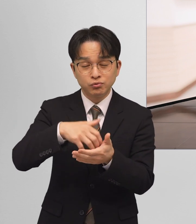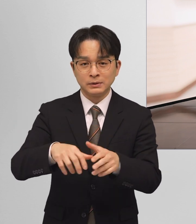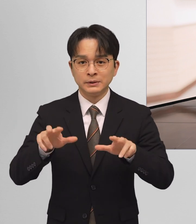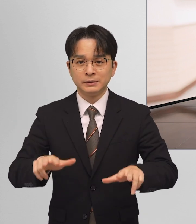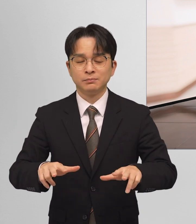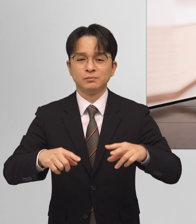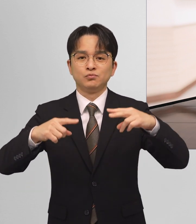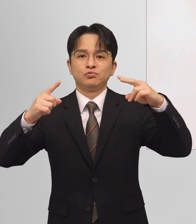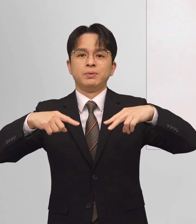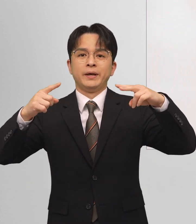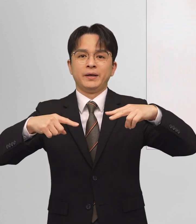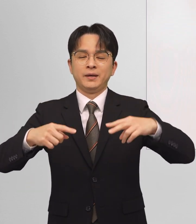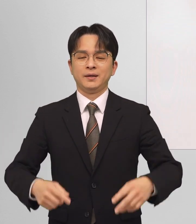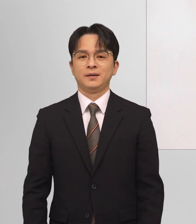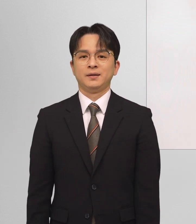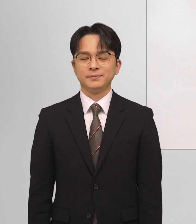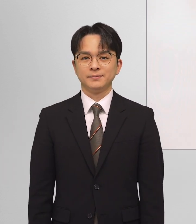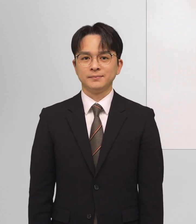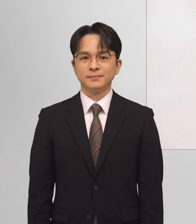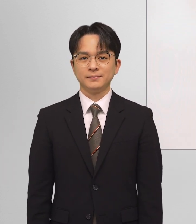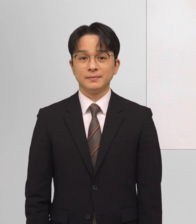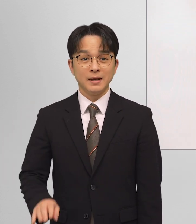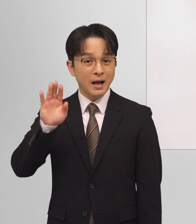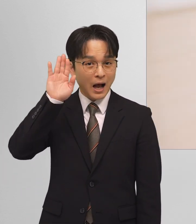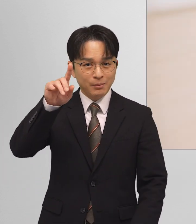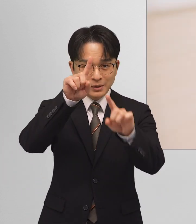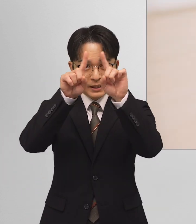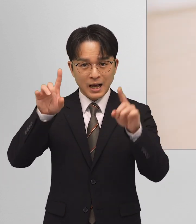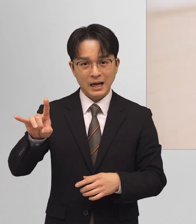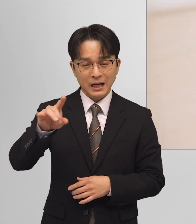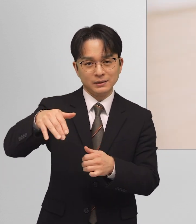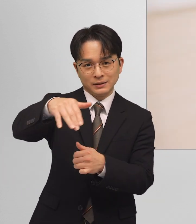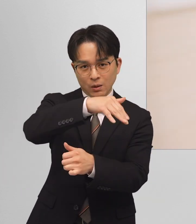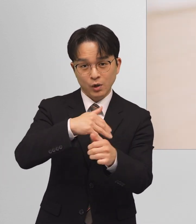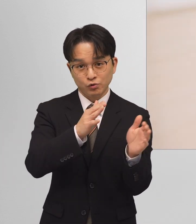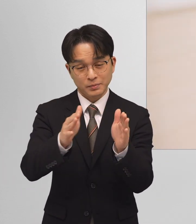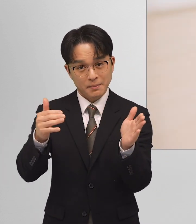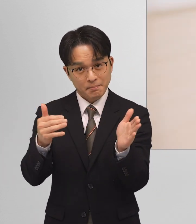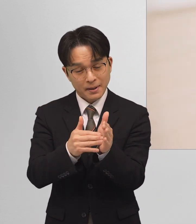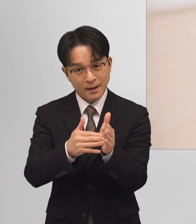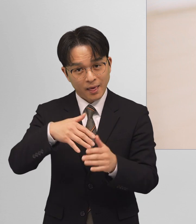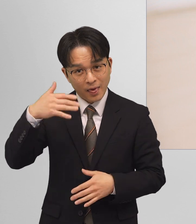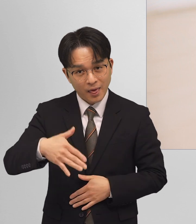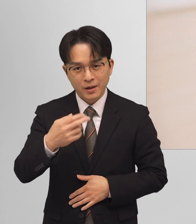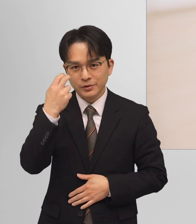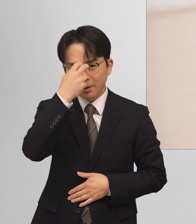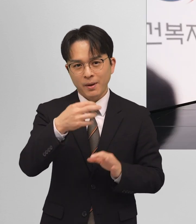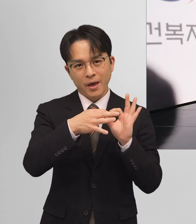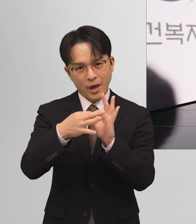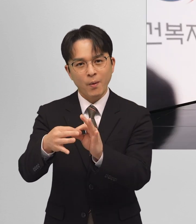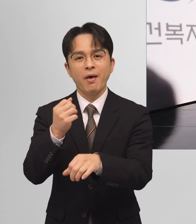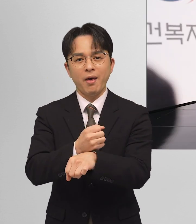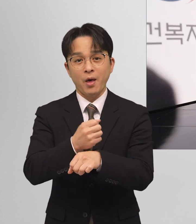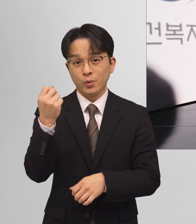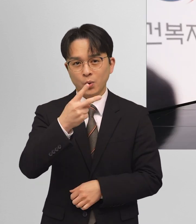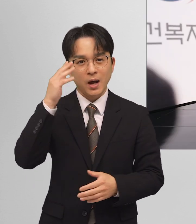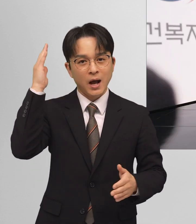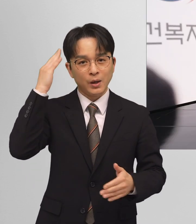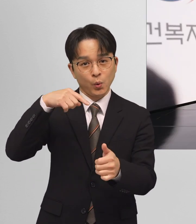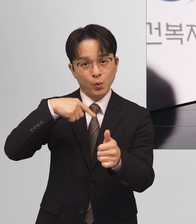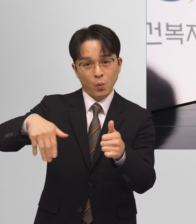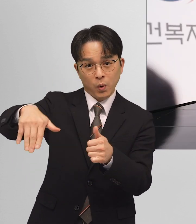면밀하게 점검하겠습니다. 그리고 교육 여건을 개선하기 위해서 정부 지원도 함께 추진할 계획으로 있습니다. 현재